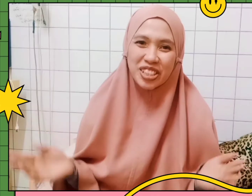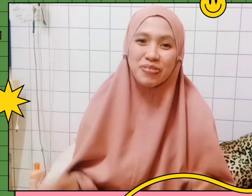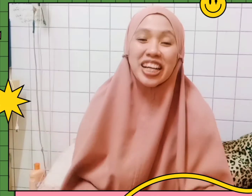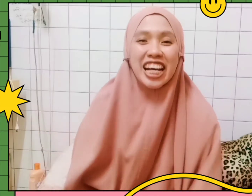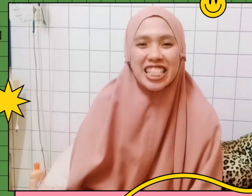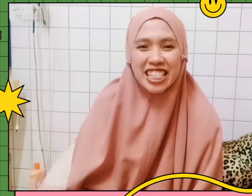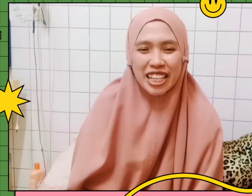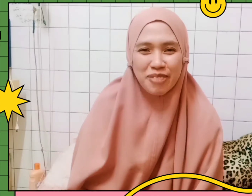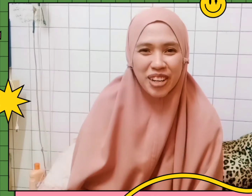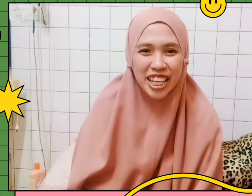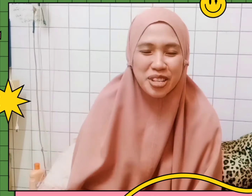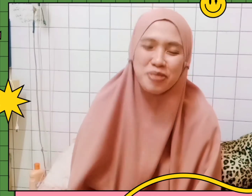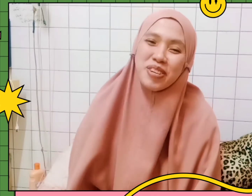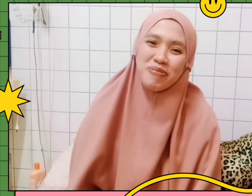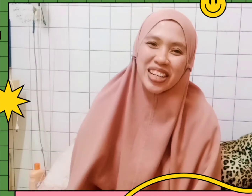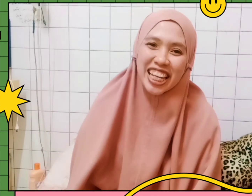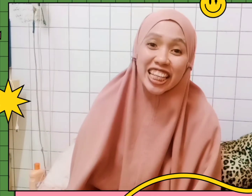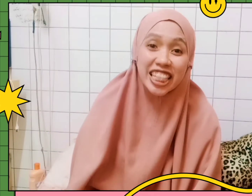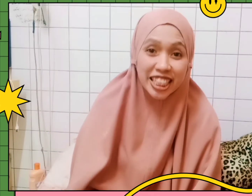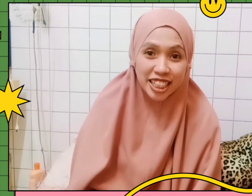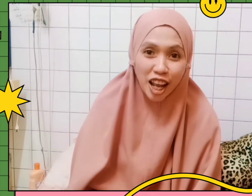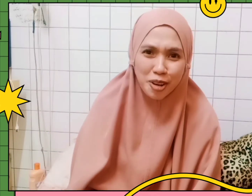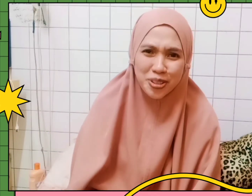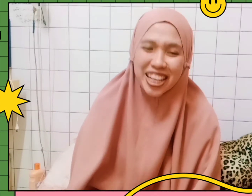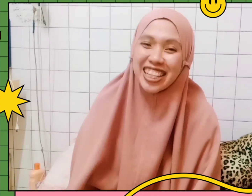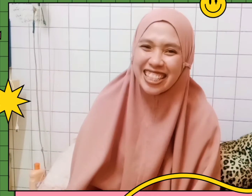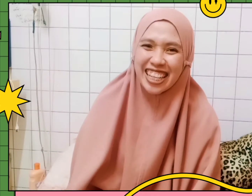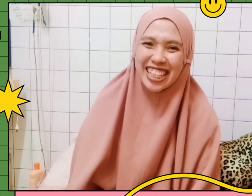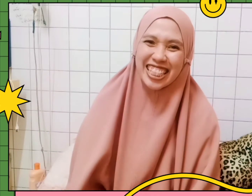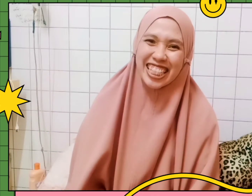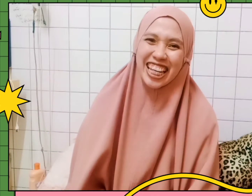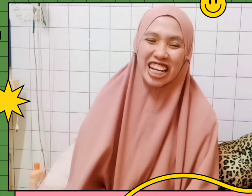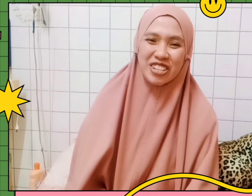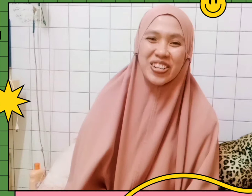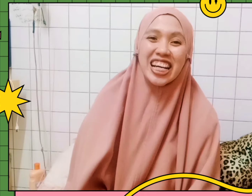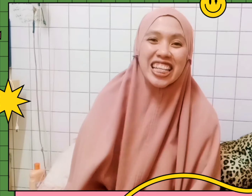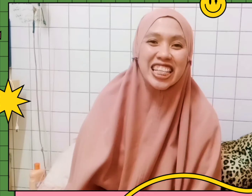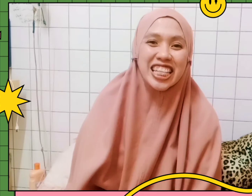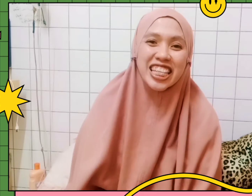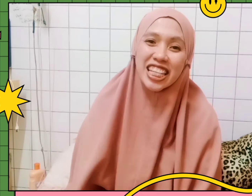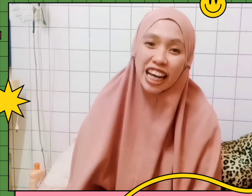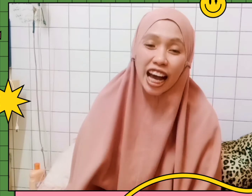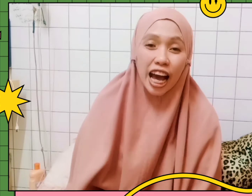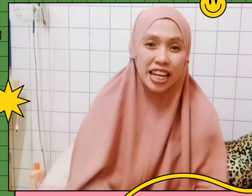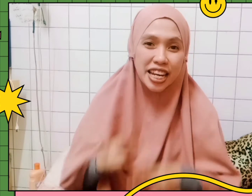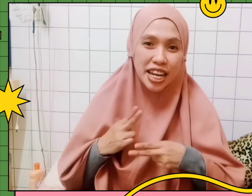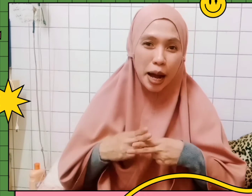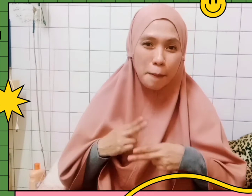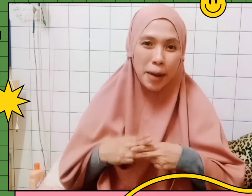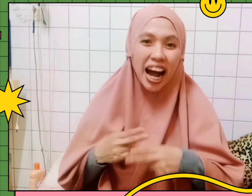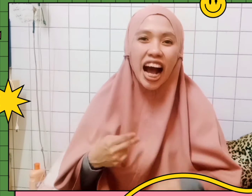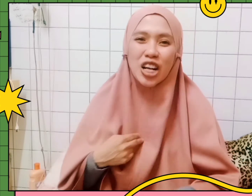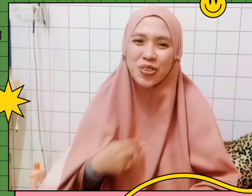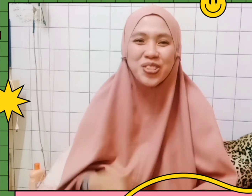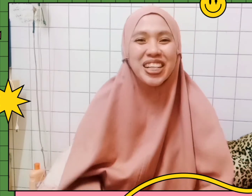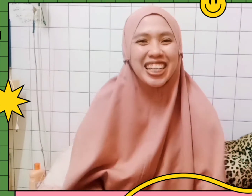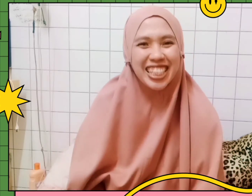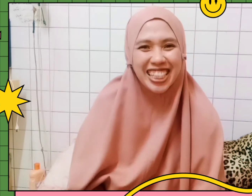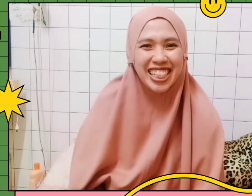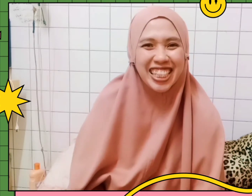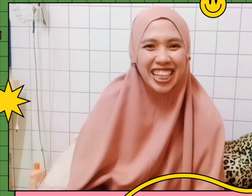Halo teman-teman, assalamualaikum. Kembali lagi di channel aku ya. Iya, di channel aku Liha. Nama